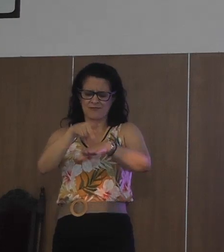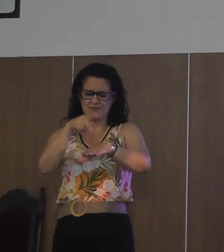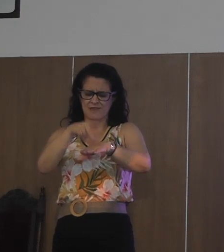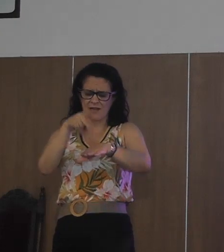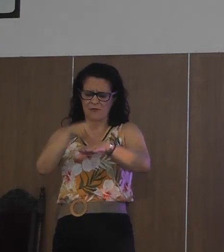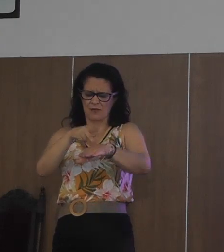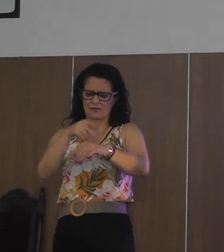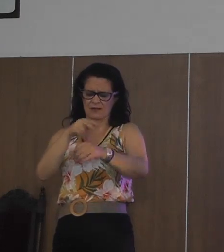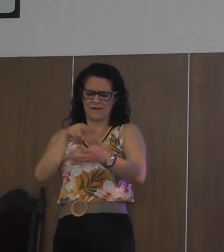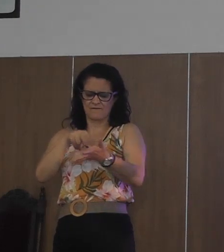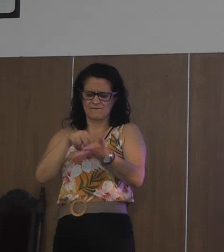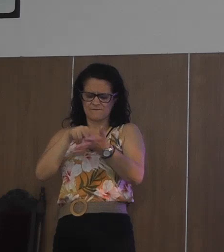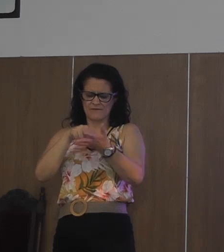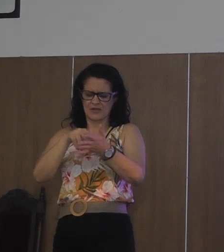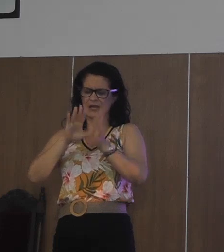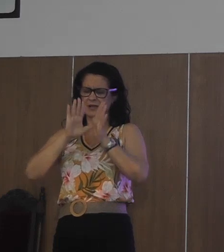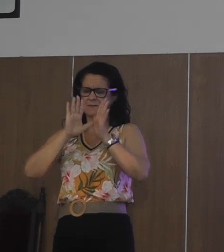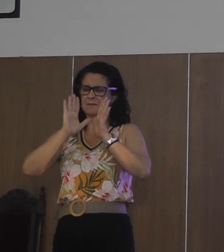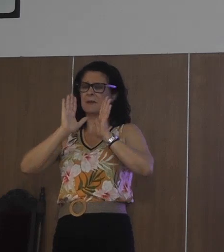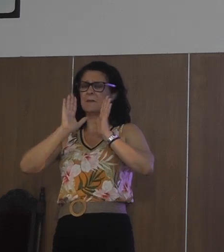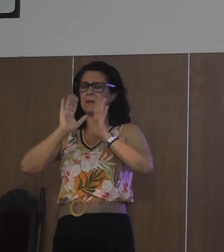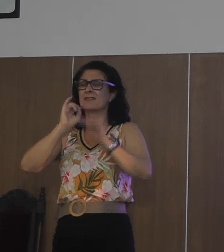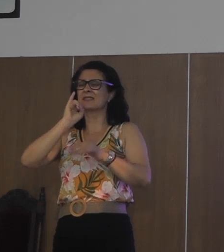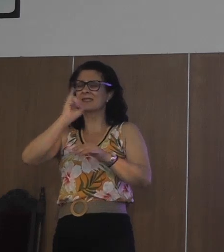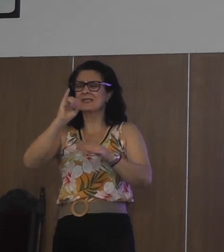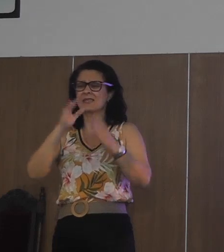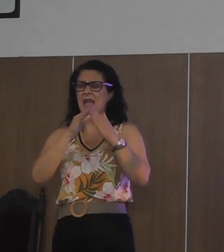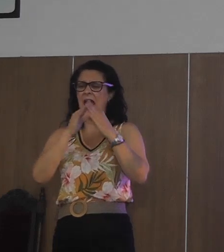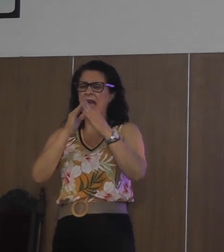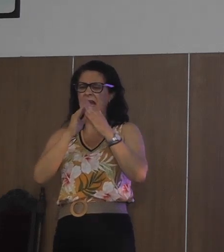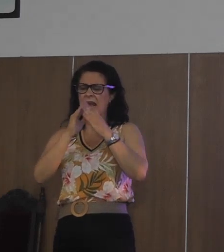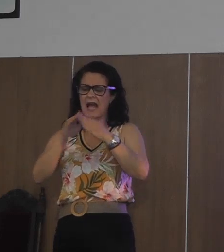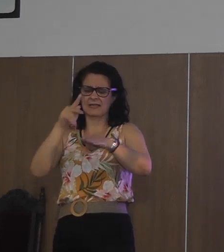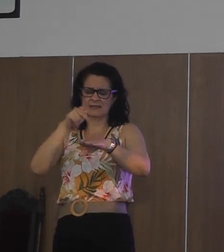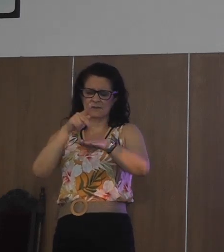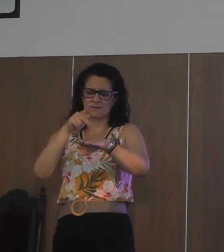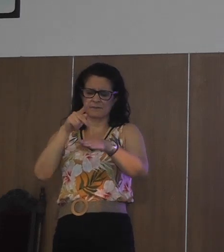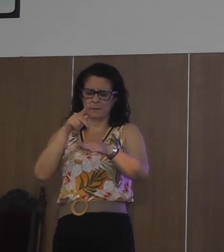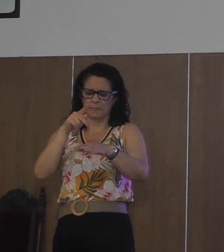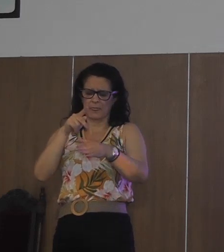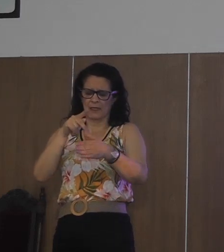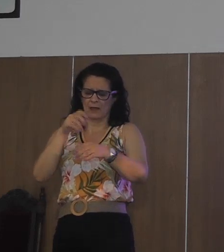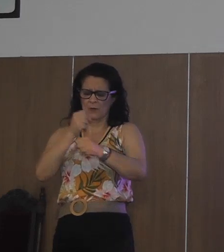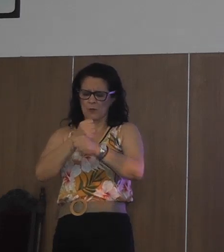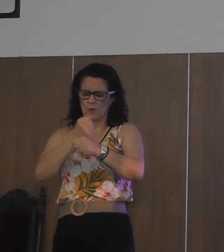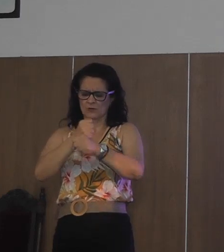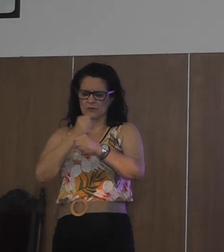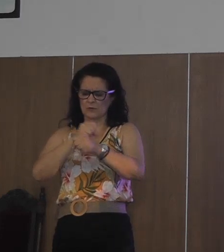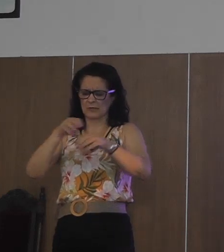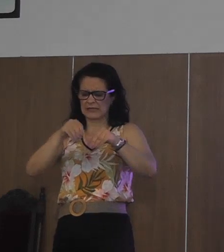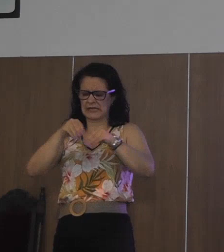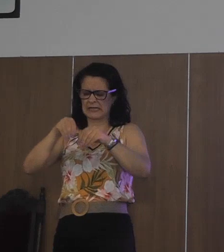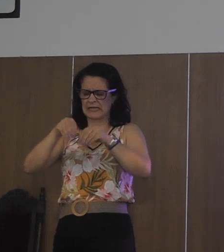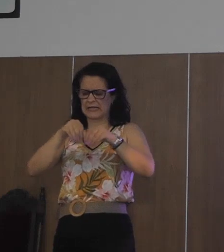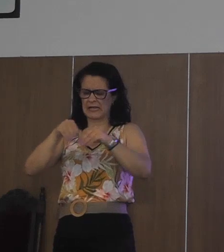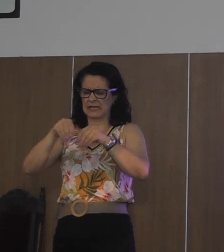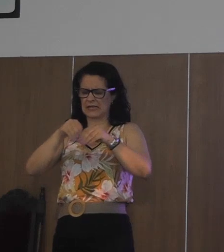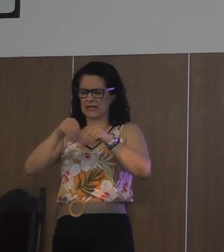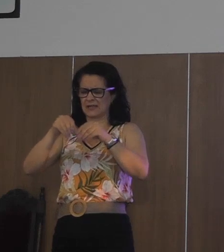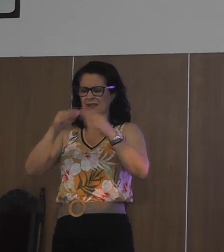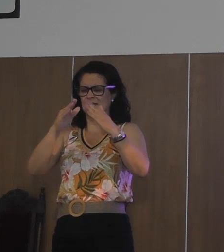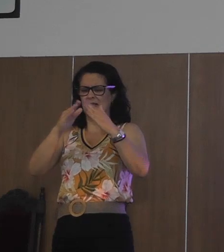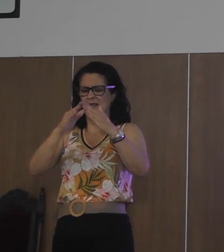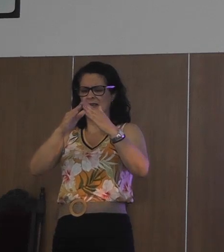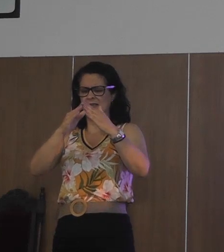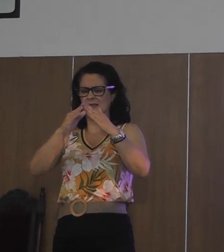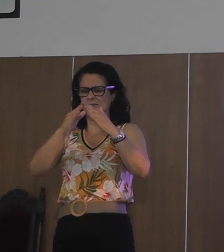cai. Mas a casa que é edificada sobre a rocha, vem o vento, vem a tempestade, vem os tremores, mas ela